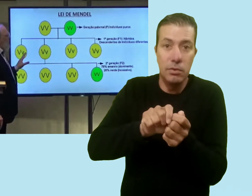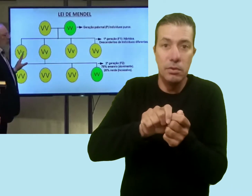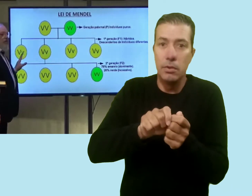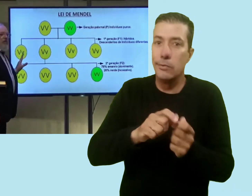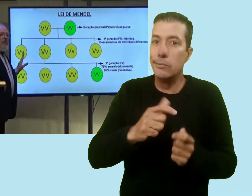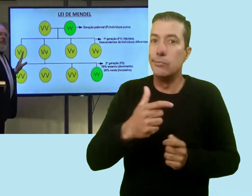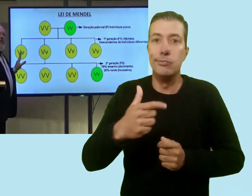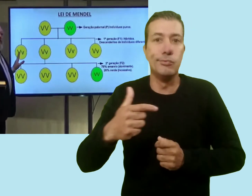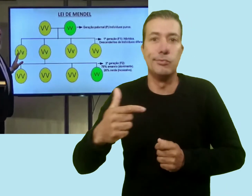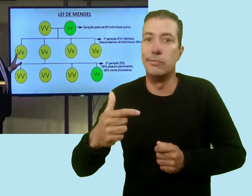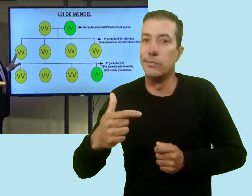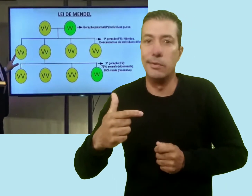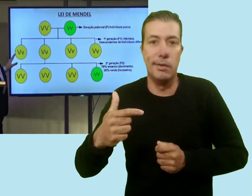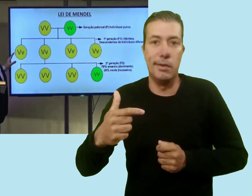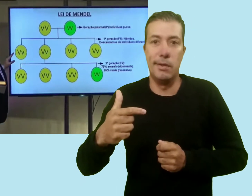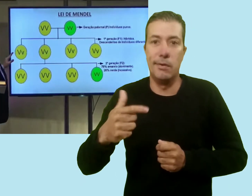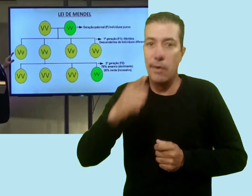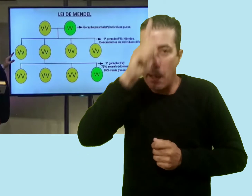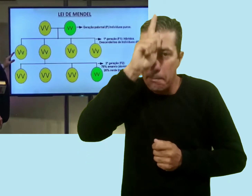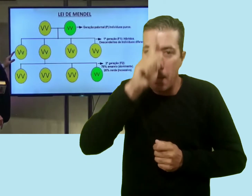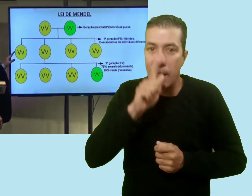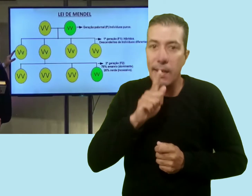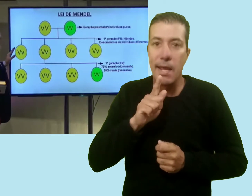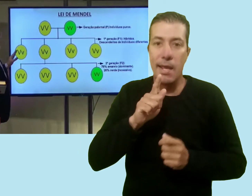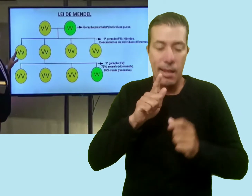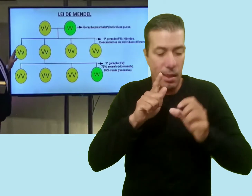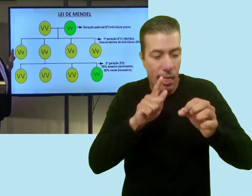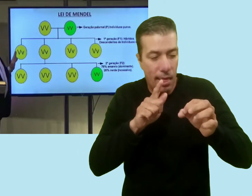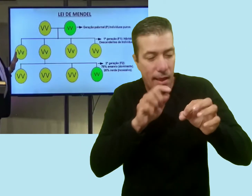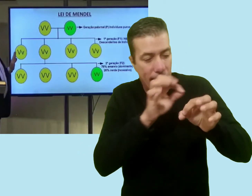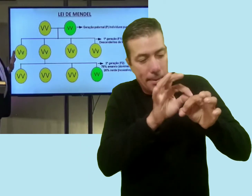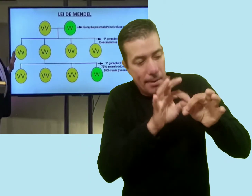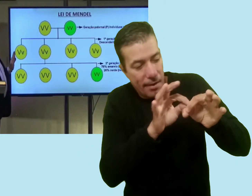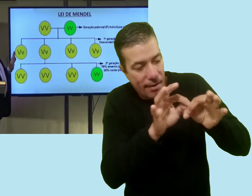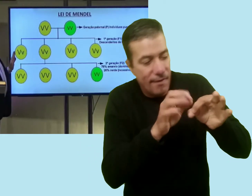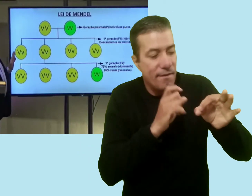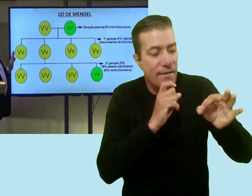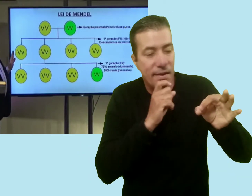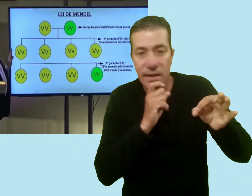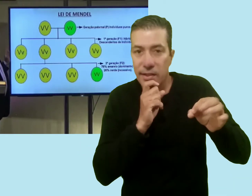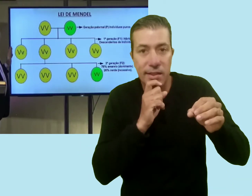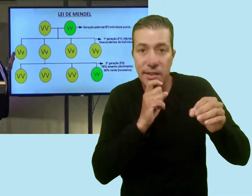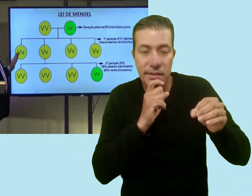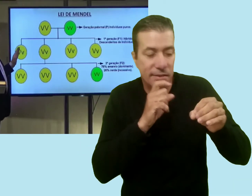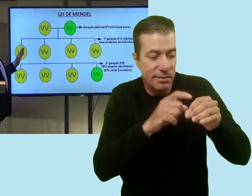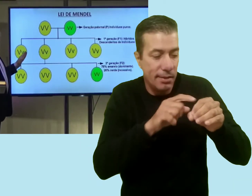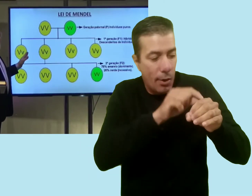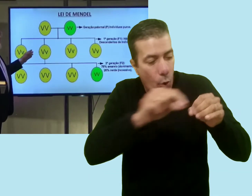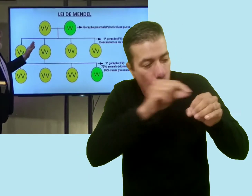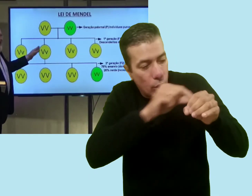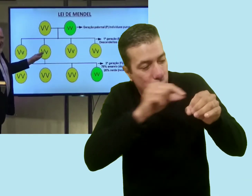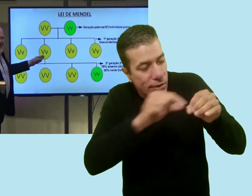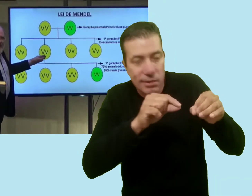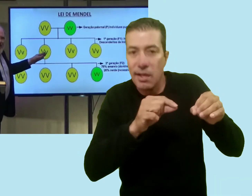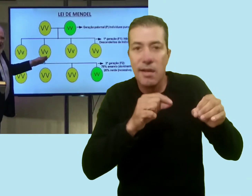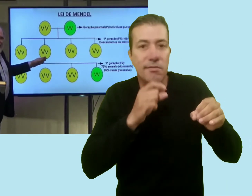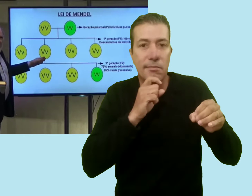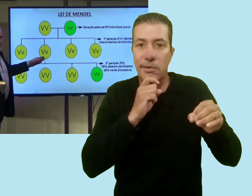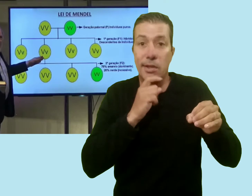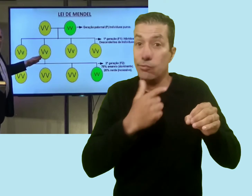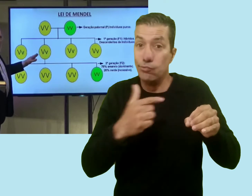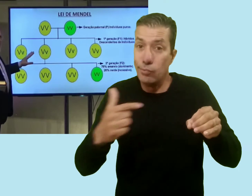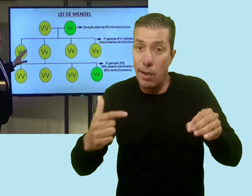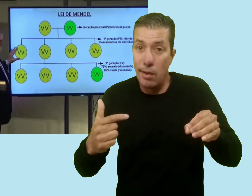deu ervilha amarela salpicada de verde. Não deu ervilha verde listrada de